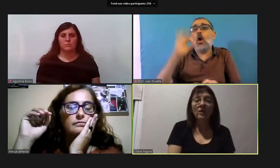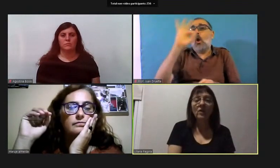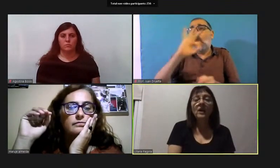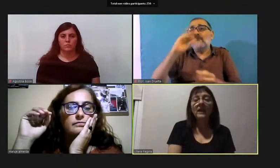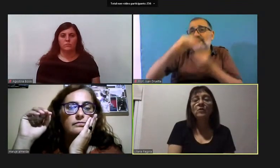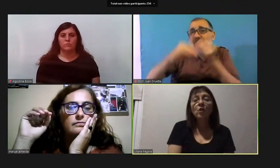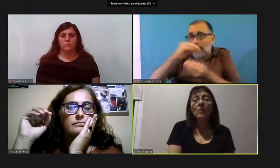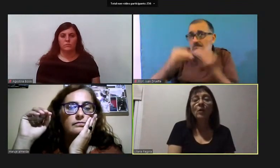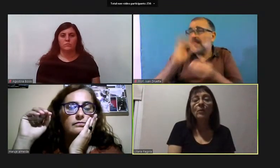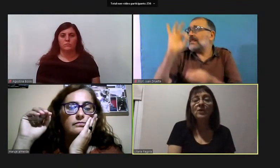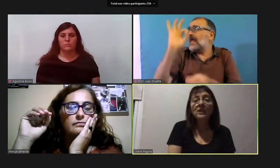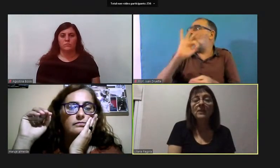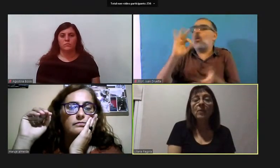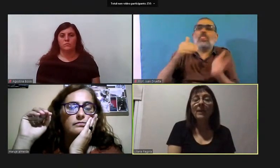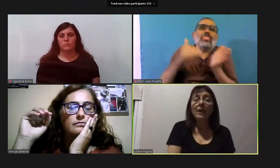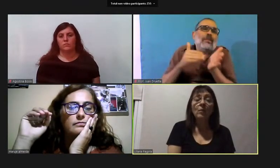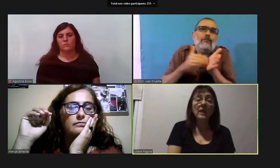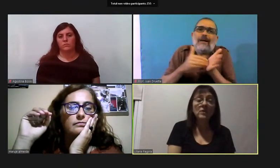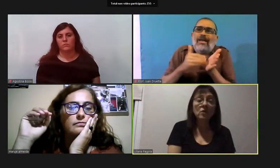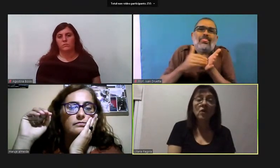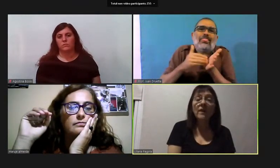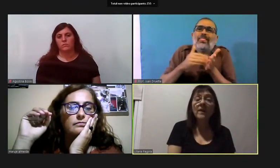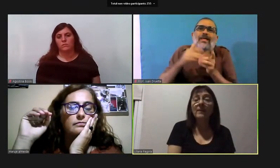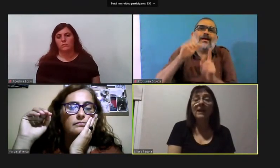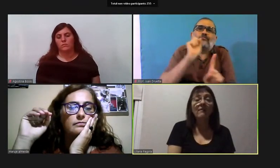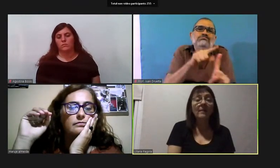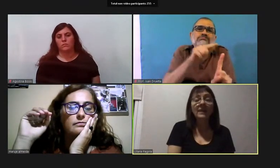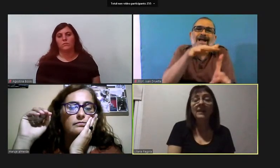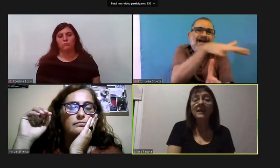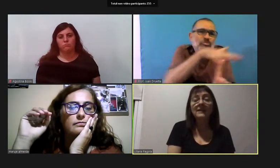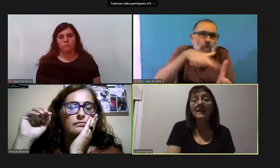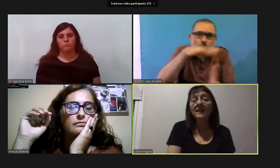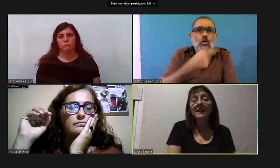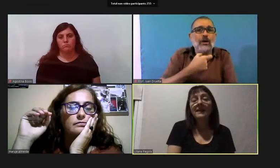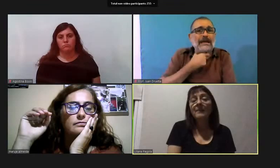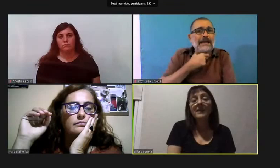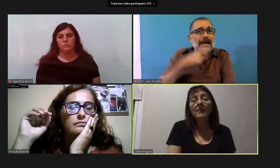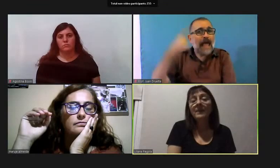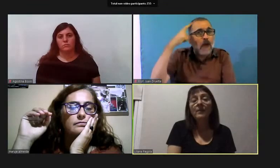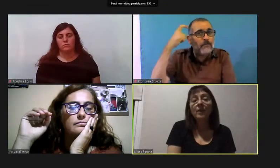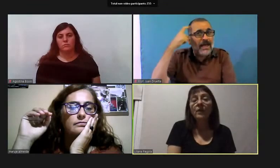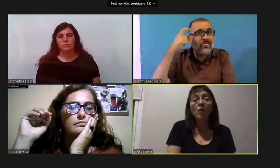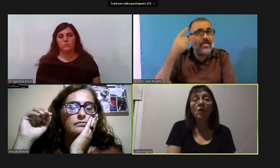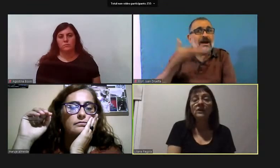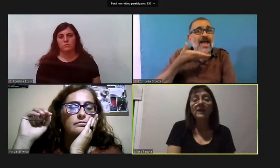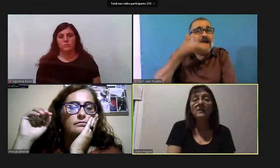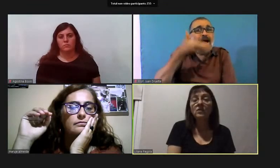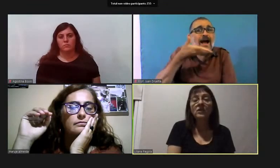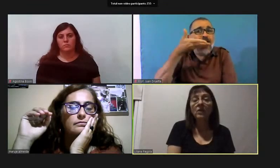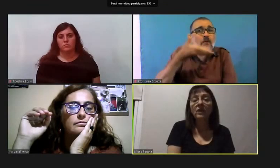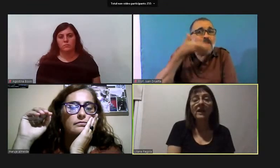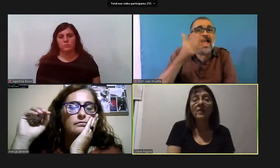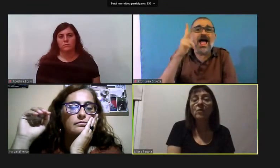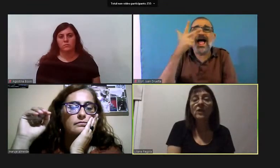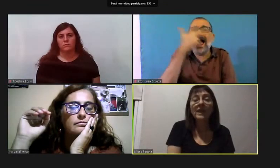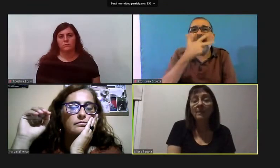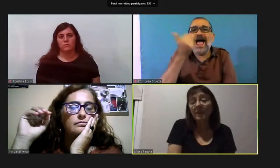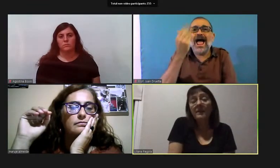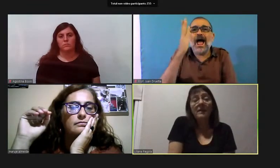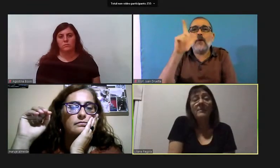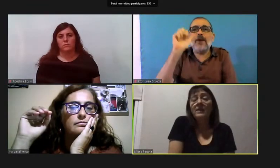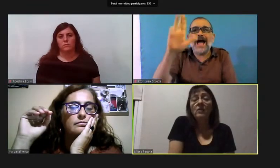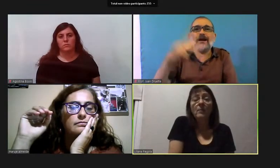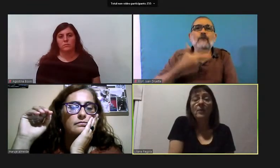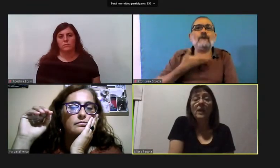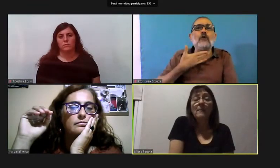lenguas, ¿no? Eso como algo positivo para la comunidad sorda, para las familias, y también depende, bueno, de los contextos en los que cada uno quiere